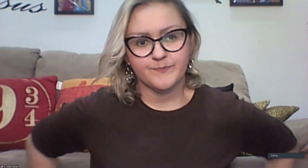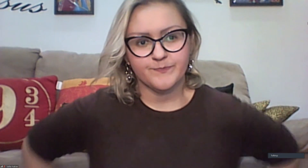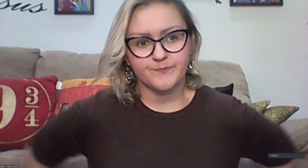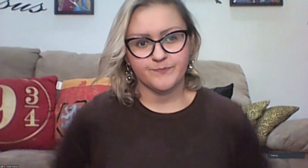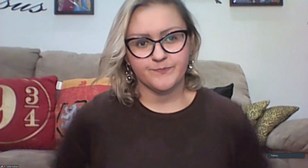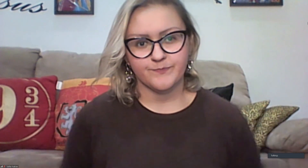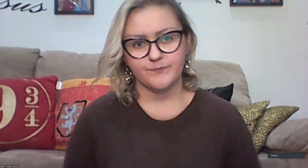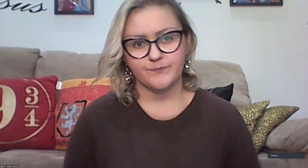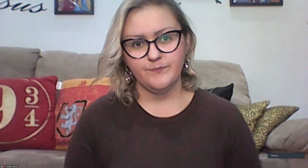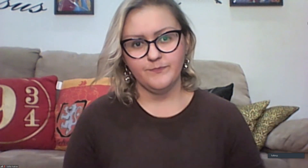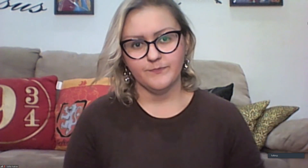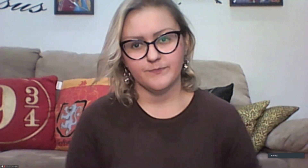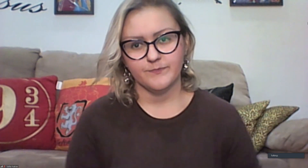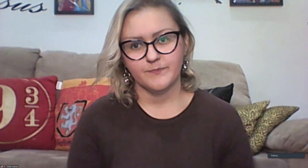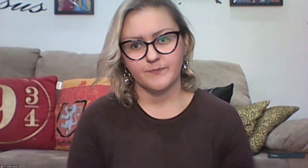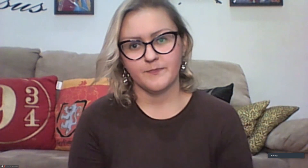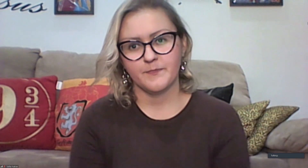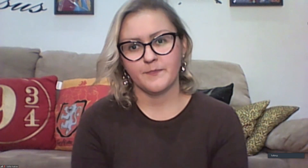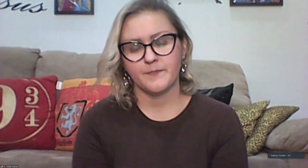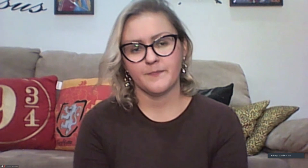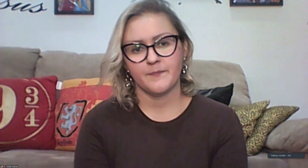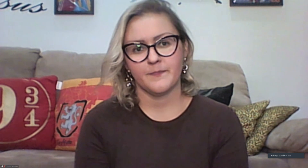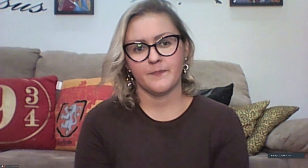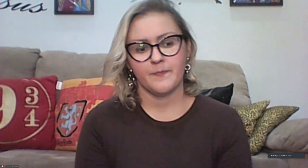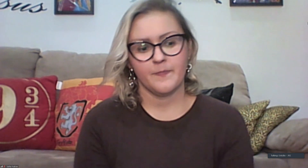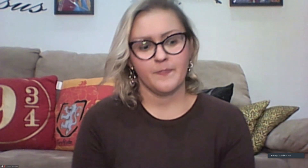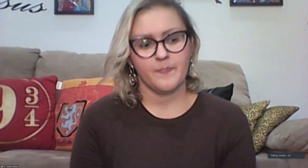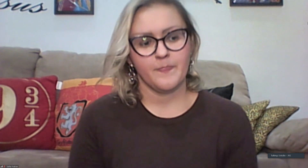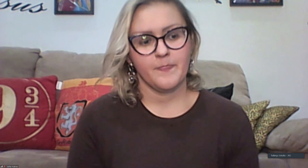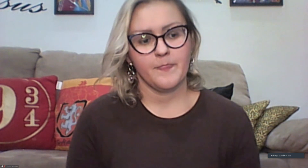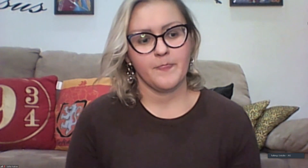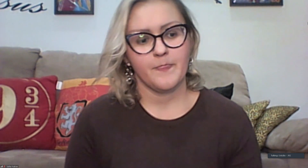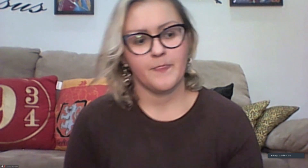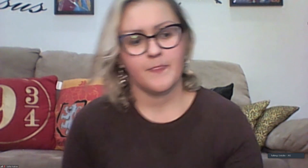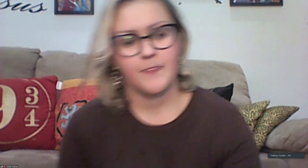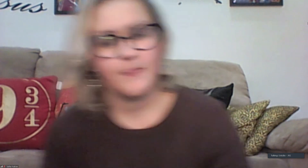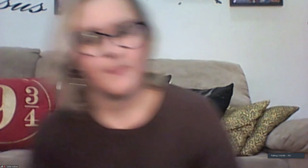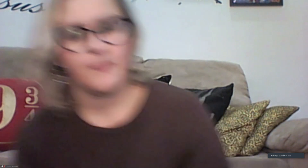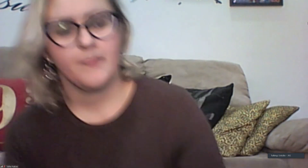Pronto. Ela já terminou o slide dela? Então vamos lá.